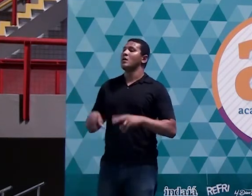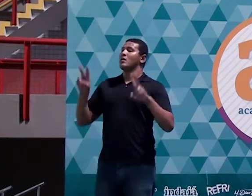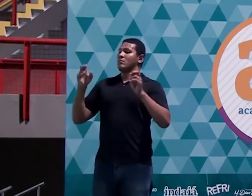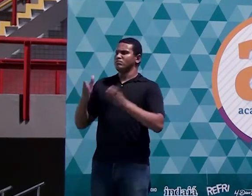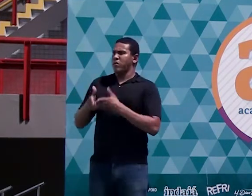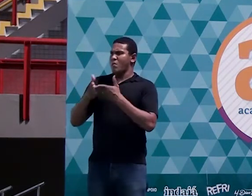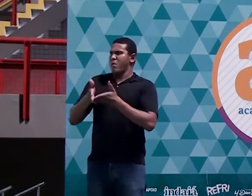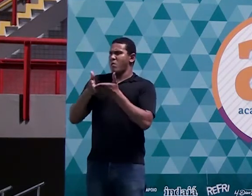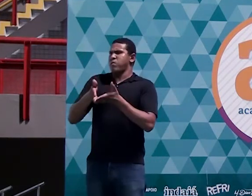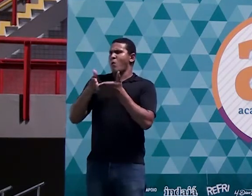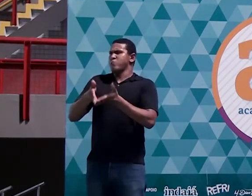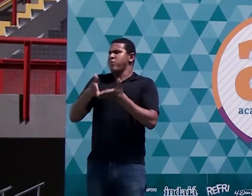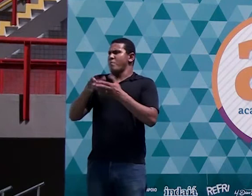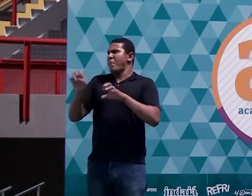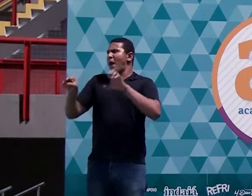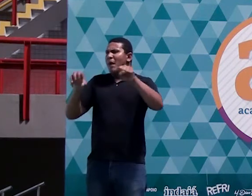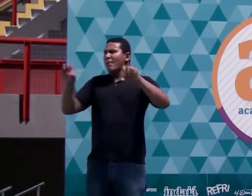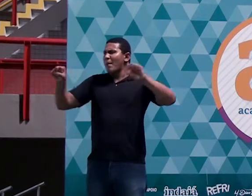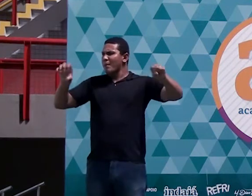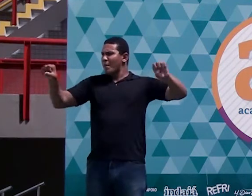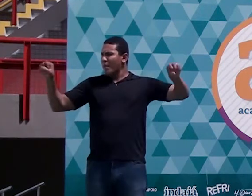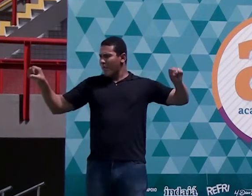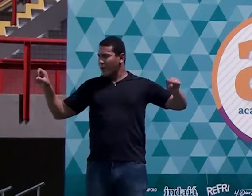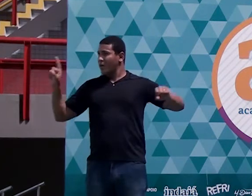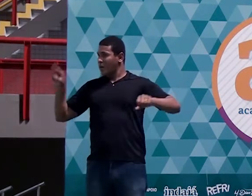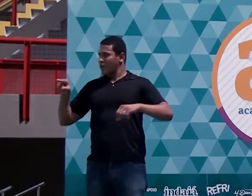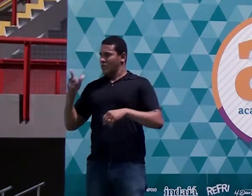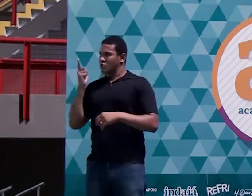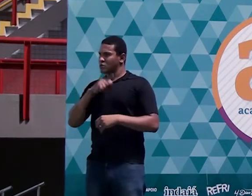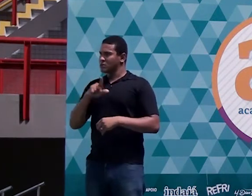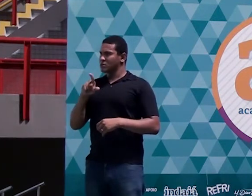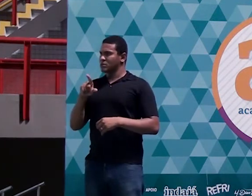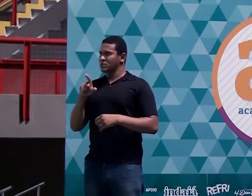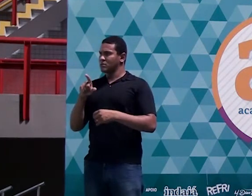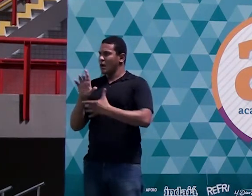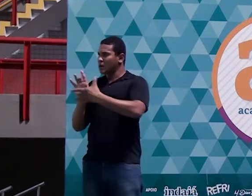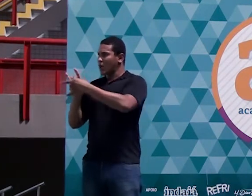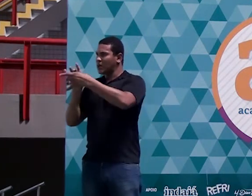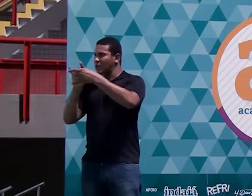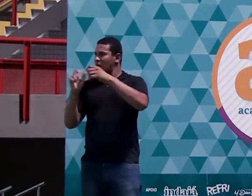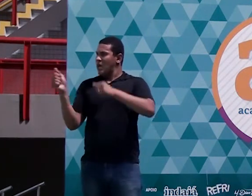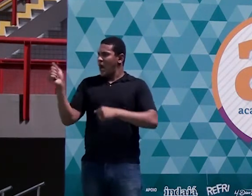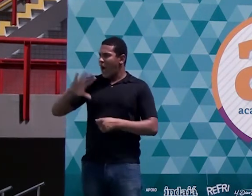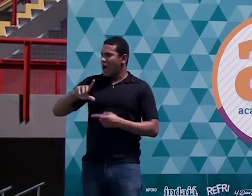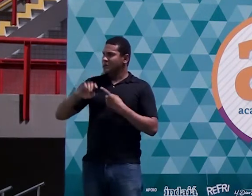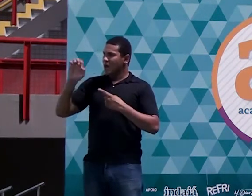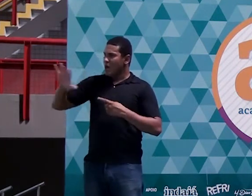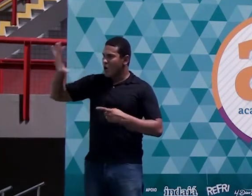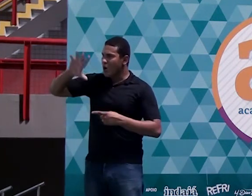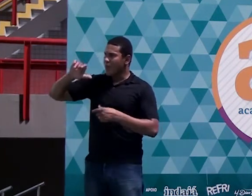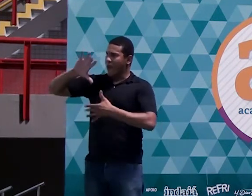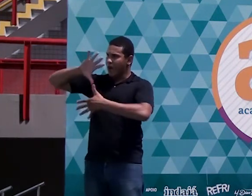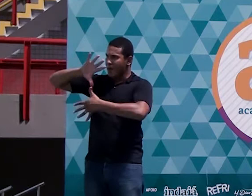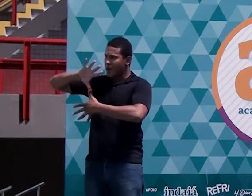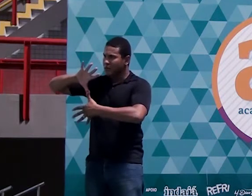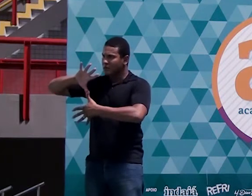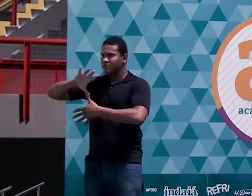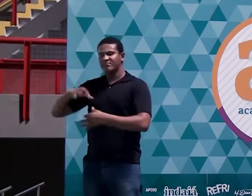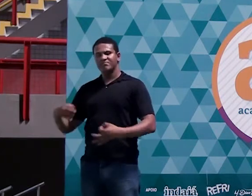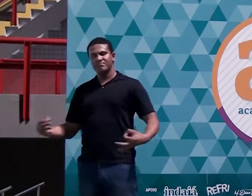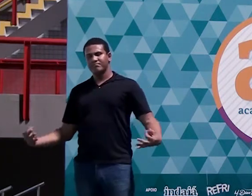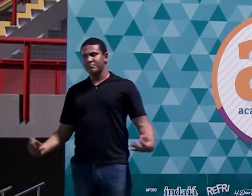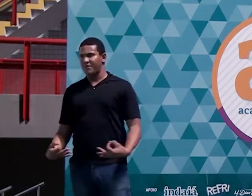aliança com do rei e a burguesia, consolidou a relação mercantil na Ásia, na Europa e na América.